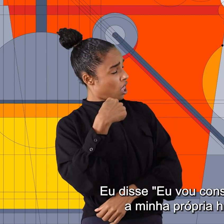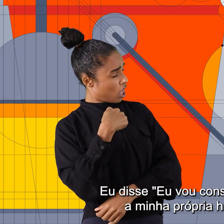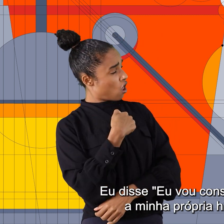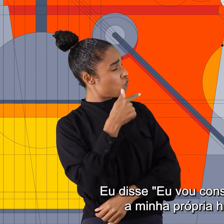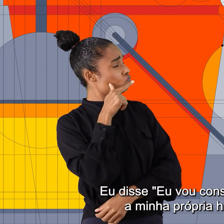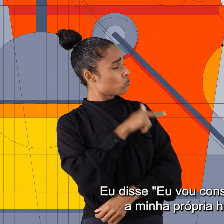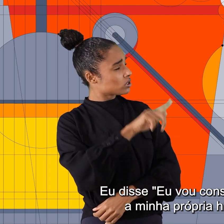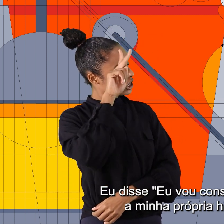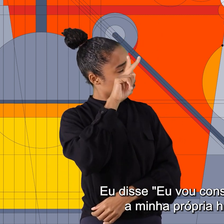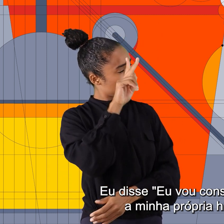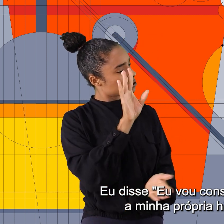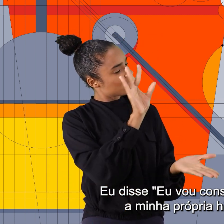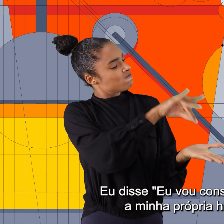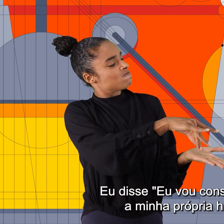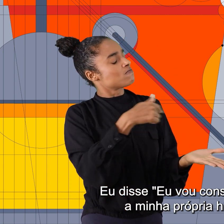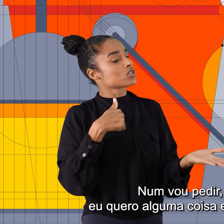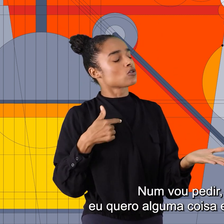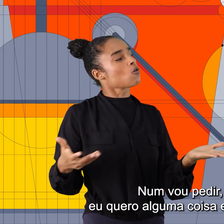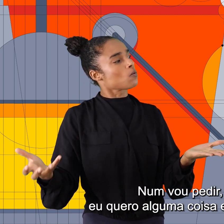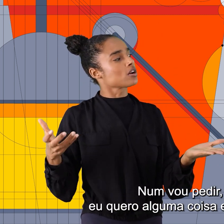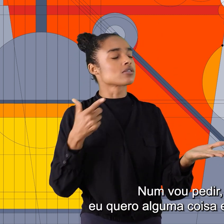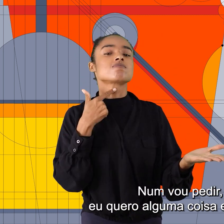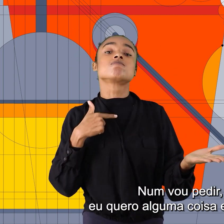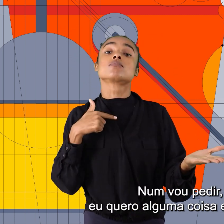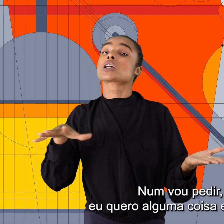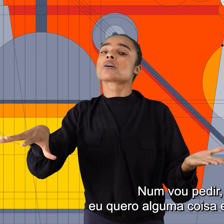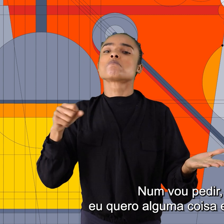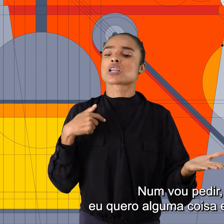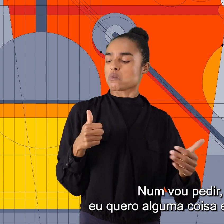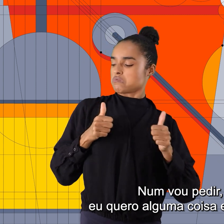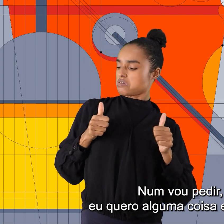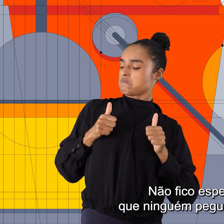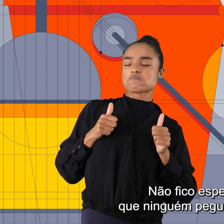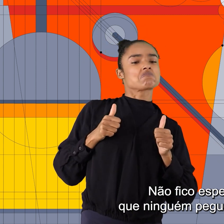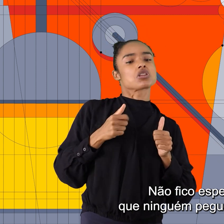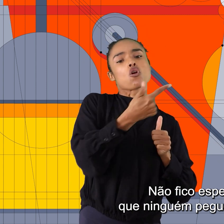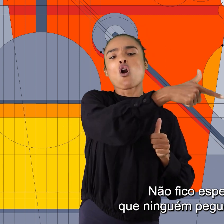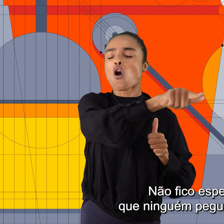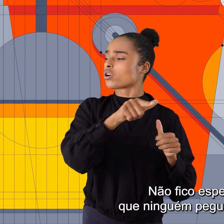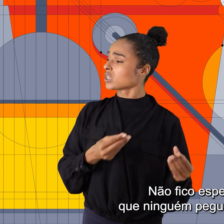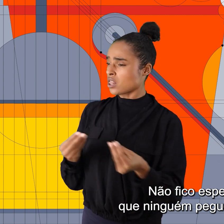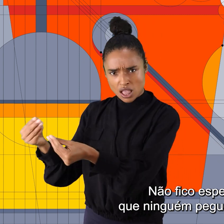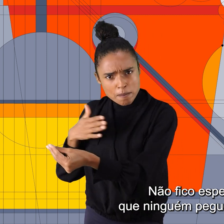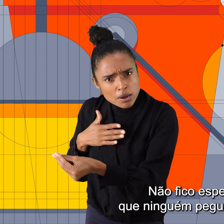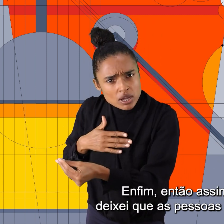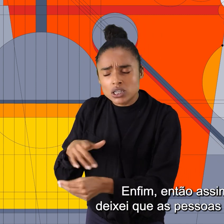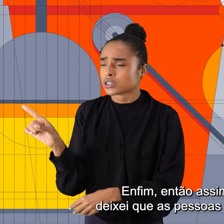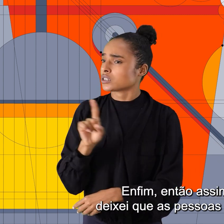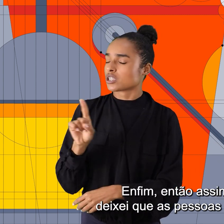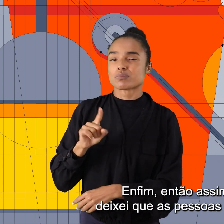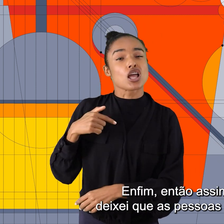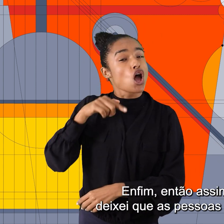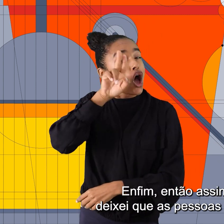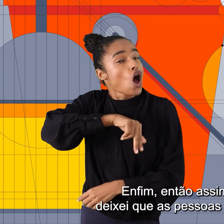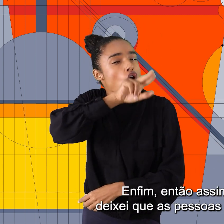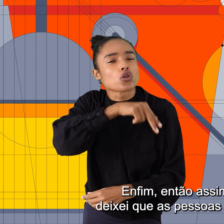disse: eu vou conseguir escrever minha própria história. Não vou pedir, quando eu quero alguma coisa eu vou lá e pego. Não fico esperando que ninguém pegue por mim. Enfim,